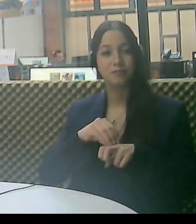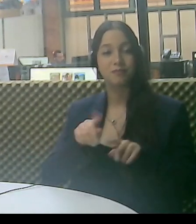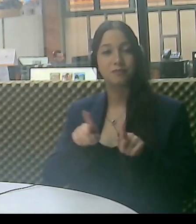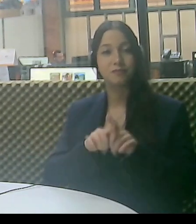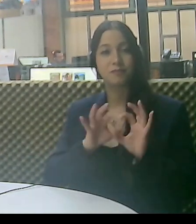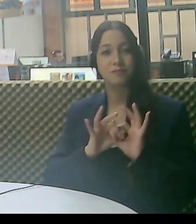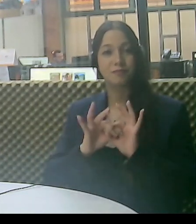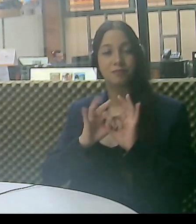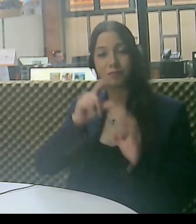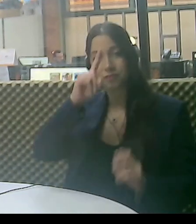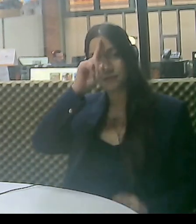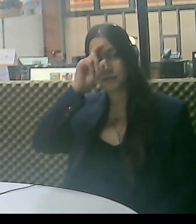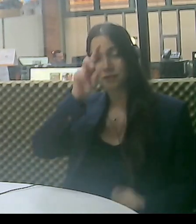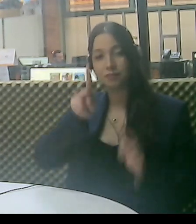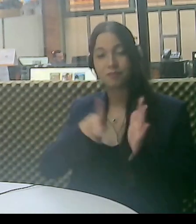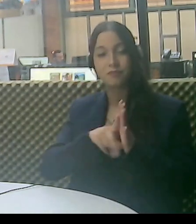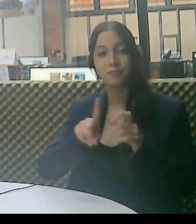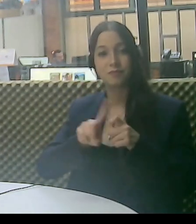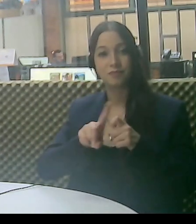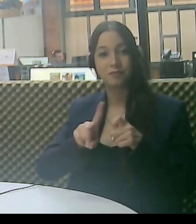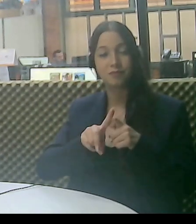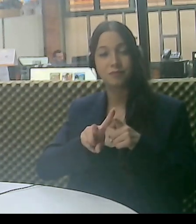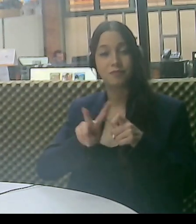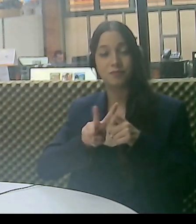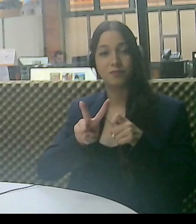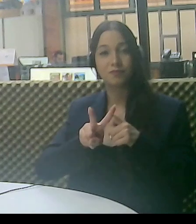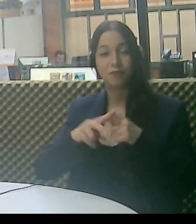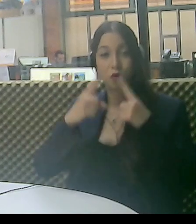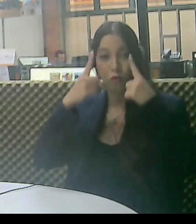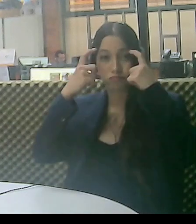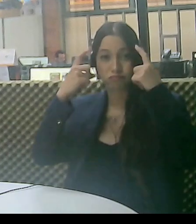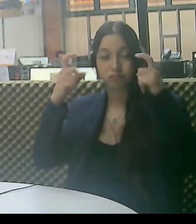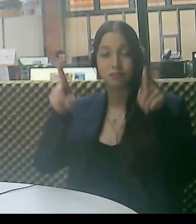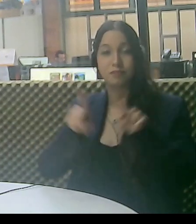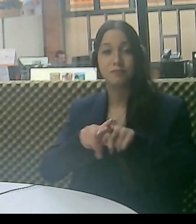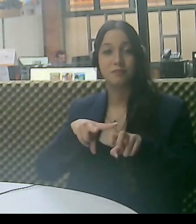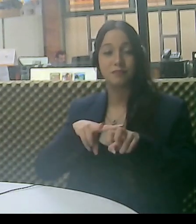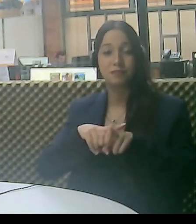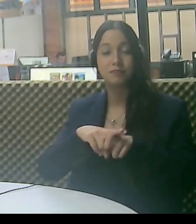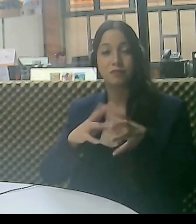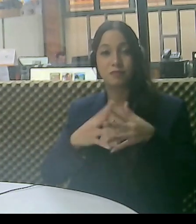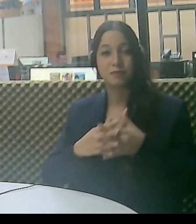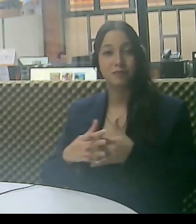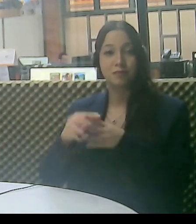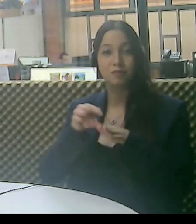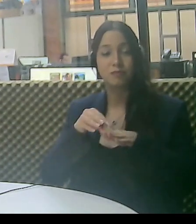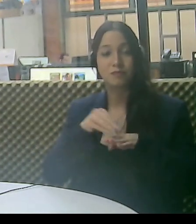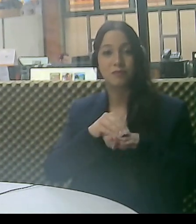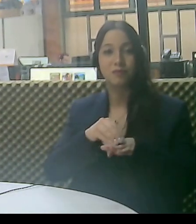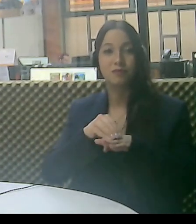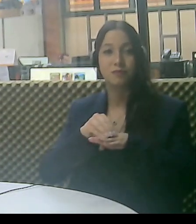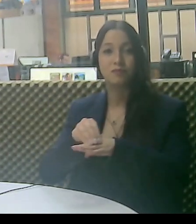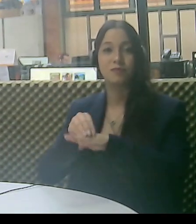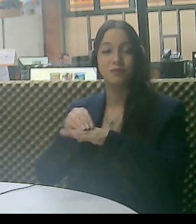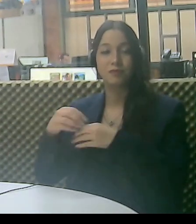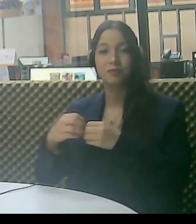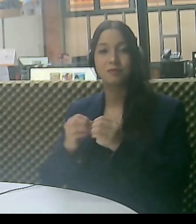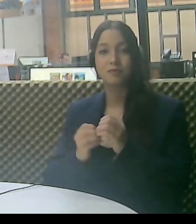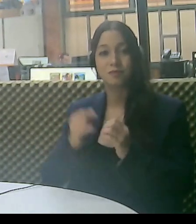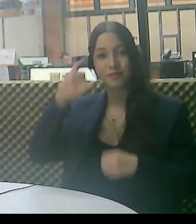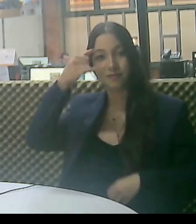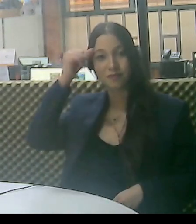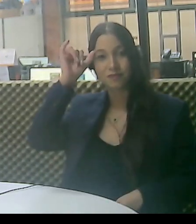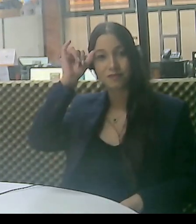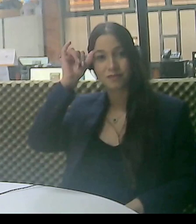Hospital Veterinário da UFO para animais vítimas de maus tratos. E castramóvel itinerante e nos distritos e comunidades rurais da